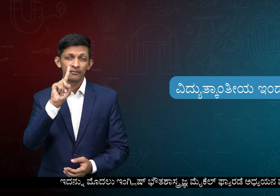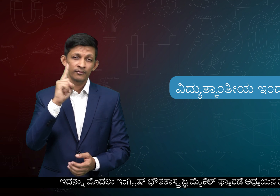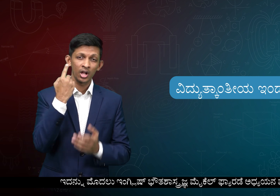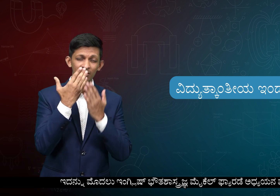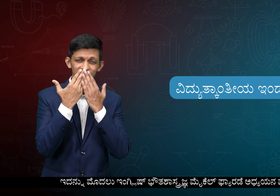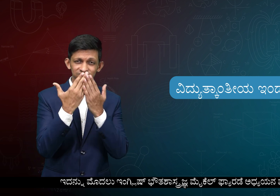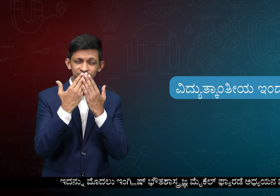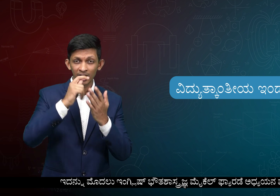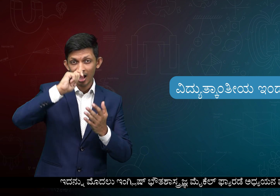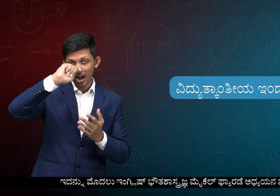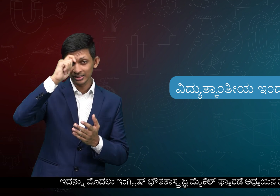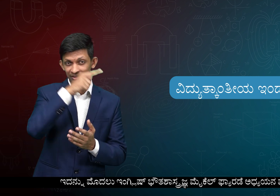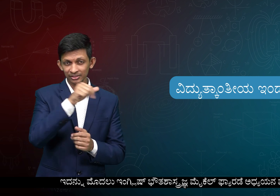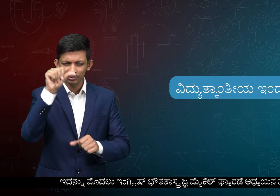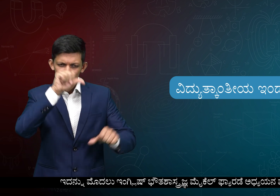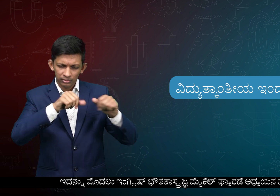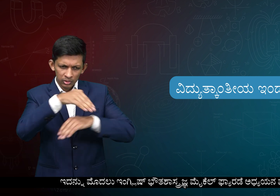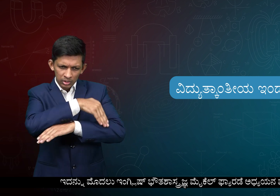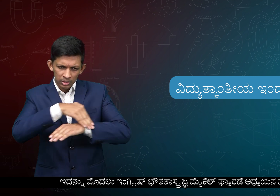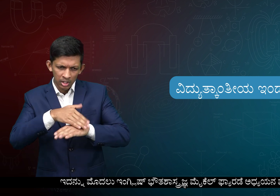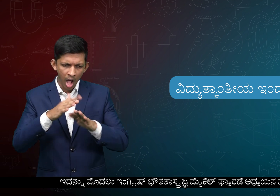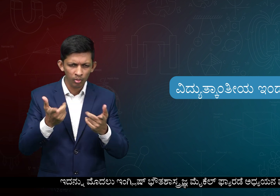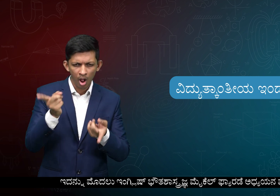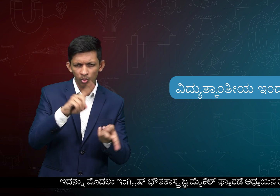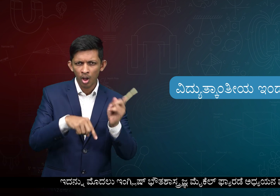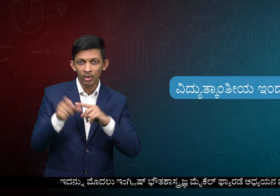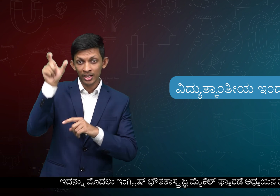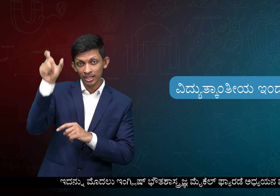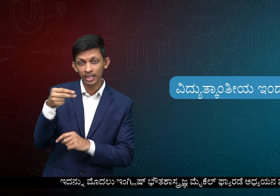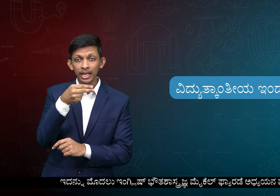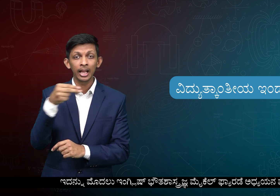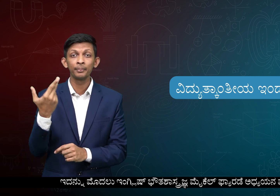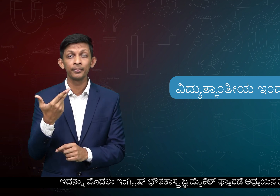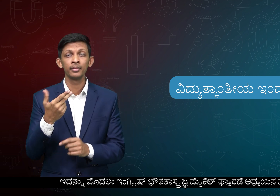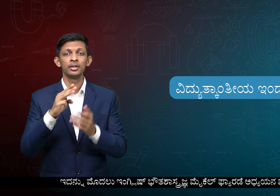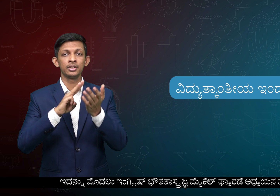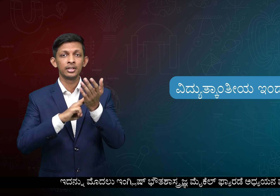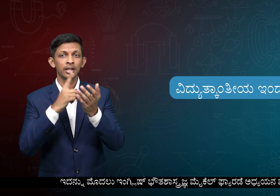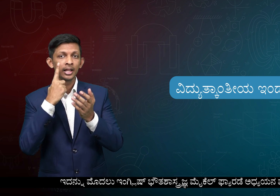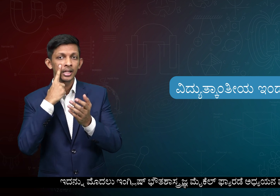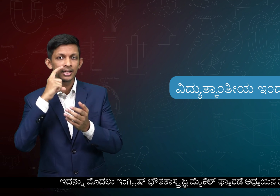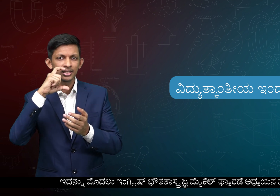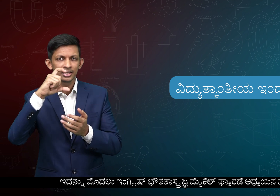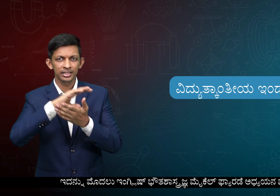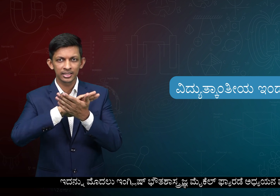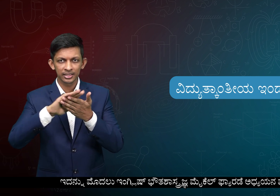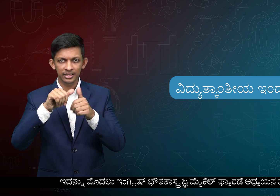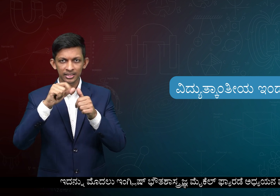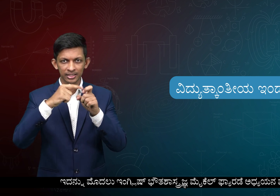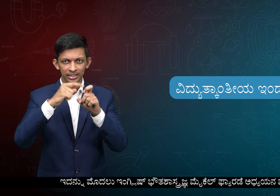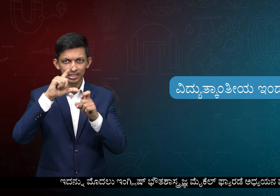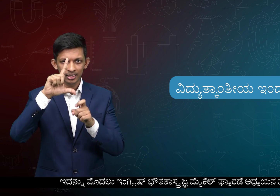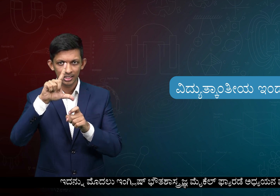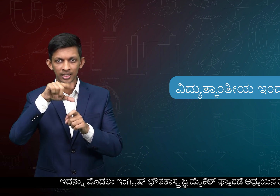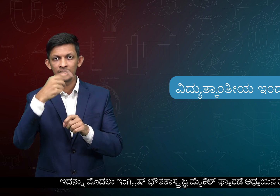ಇದನ್ನು ಮೊದಲು ಇಂಗ್ಲಿಷ್ ಭೌತಶಾಸ್ತ್ರಜ್ಞ ಮೈಕೆಲ್ ಫ್ಯಾರಡೆ ಅಧ್ಯಯನ ಮಾಡಿದರು.